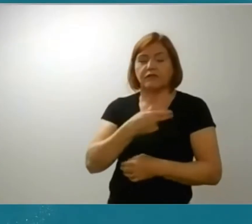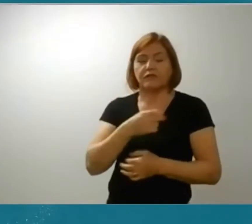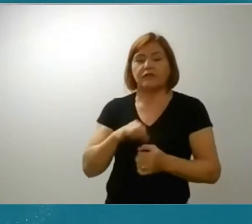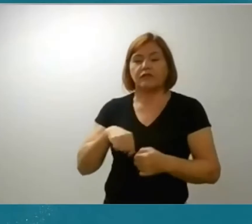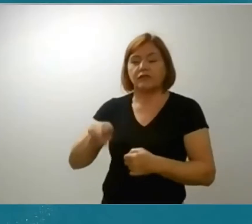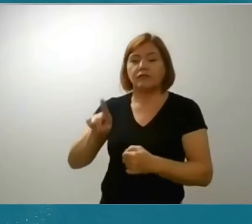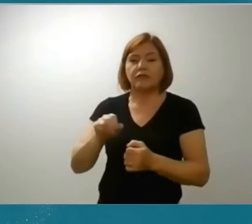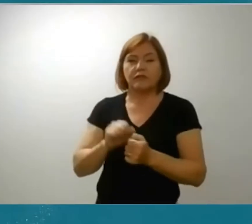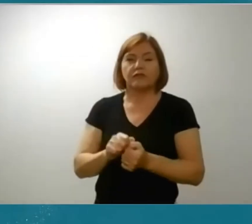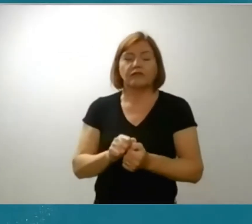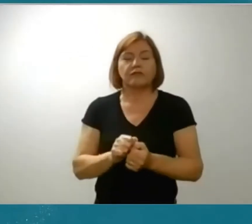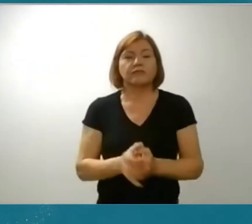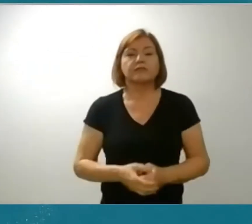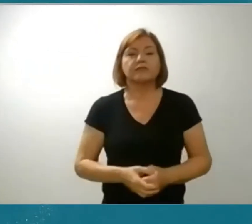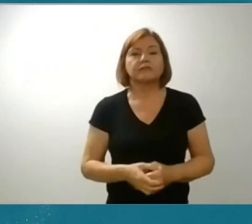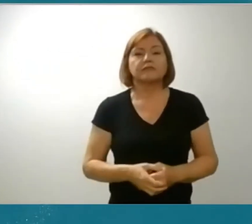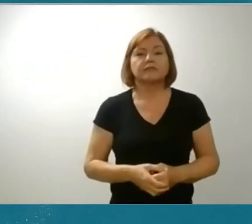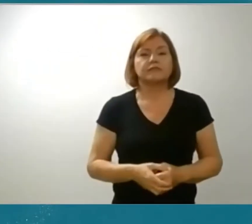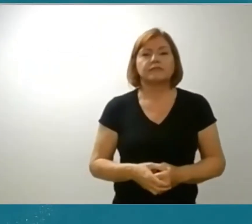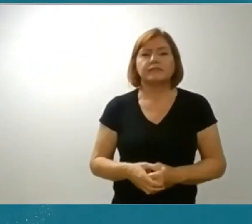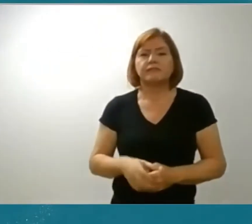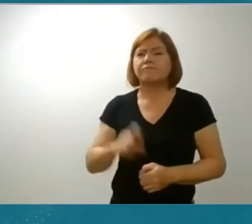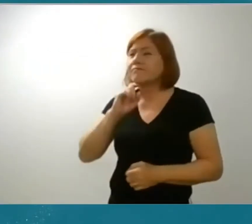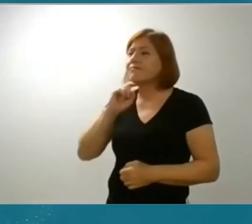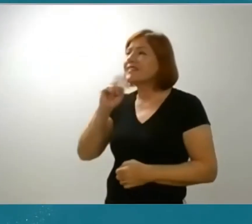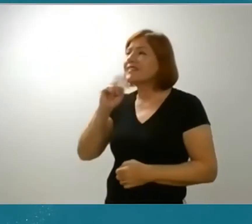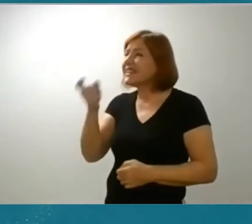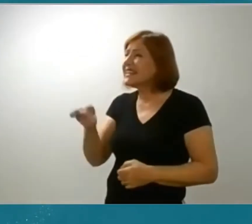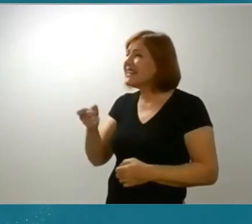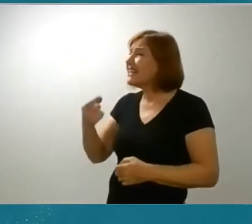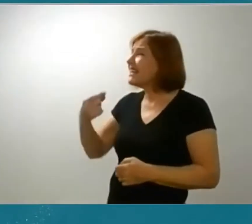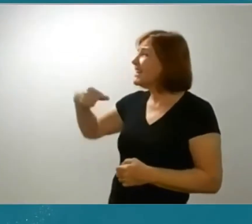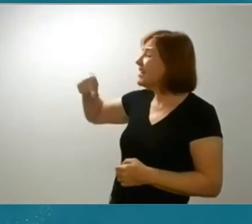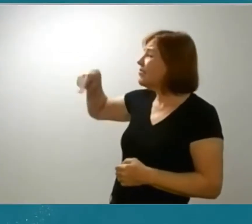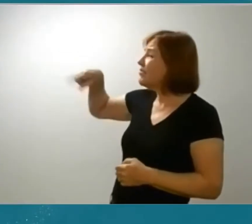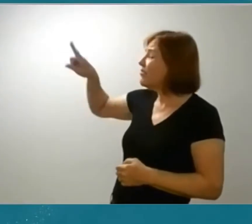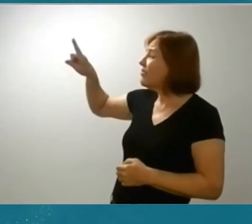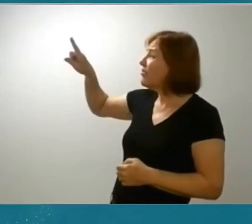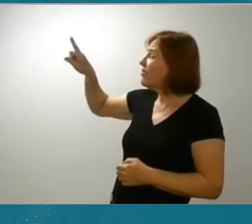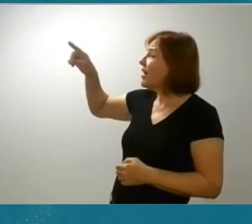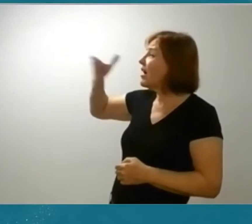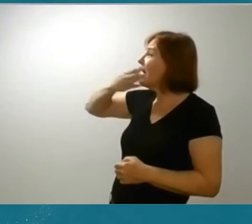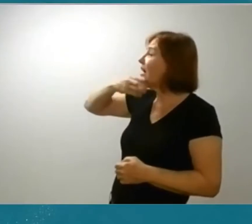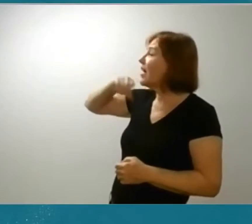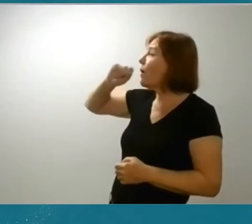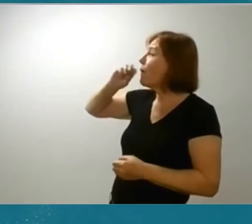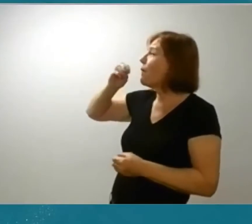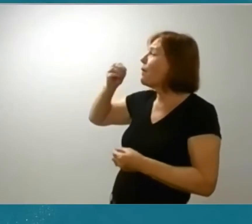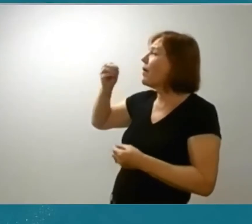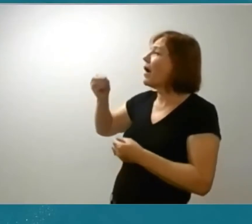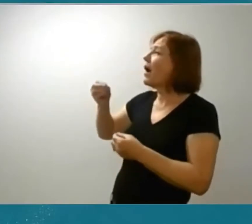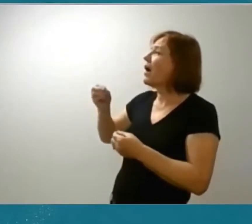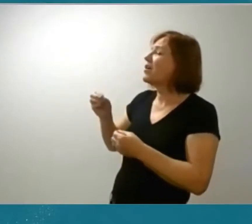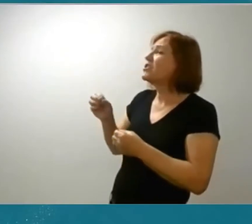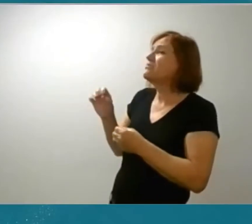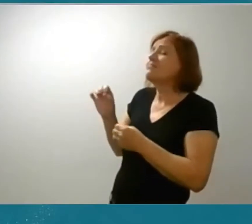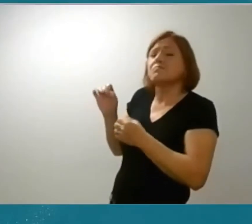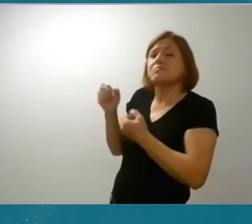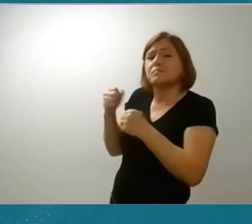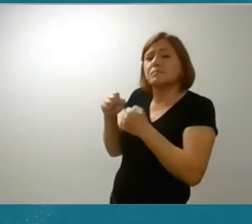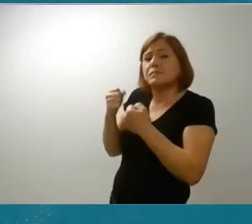promessas, mas graças a Deus, quando cremos no Filho, recebemos a vida eterna, nós recebemos